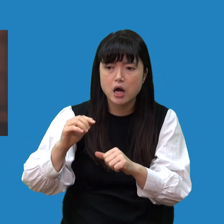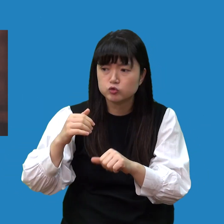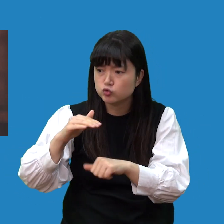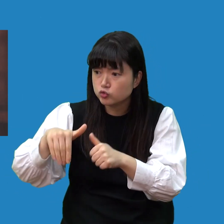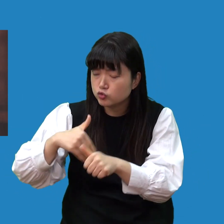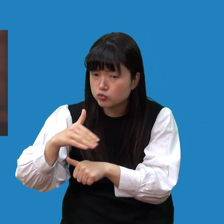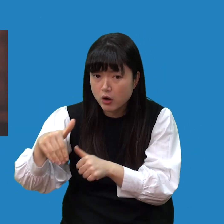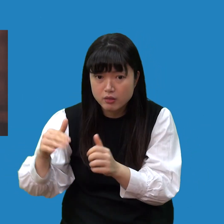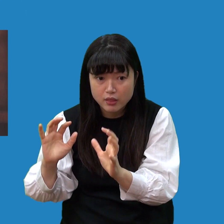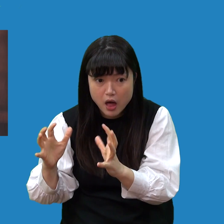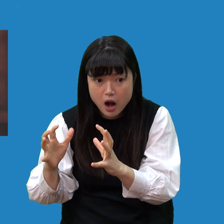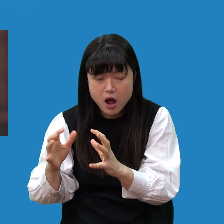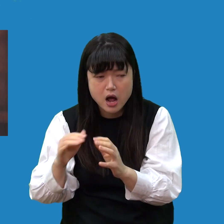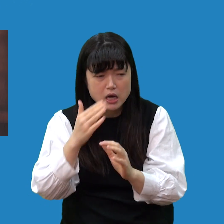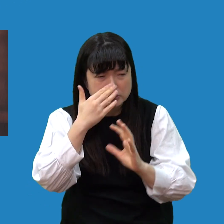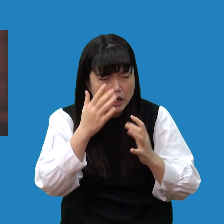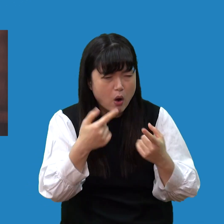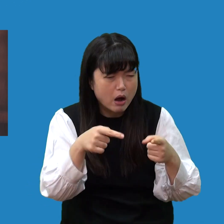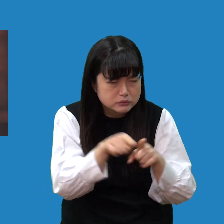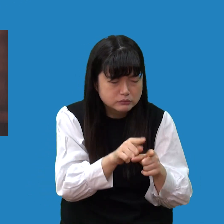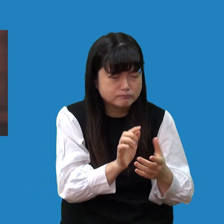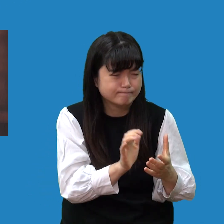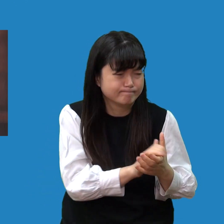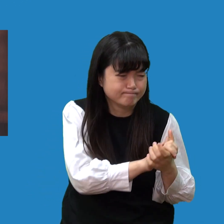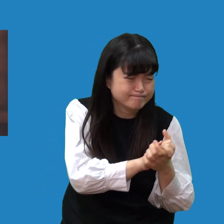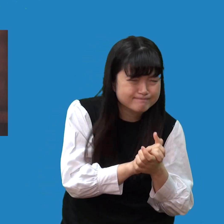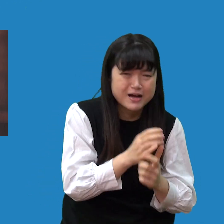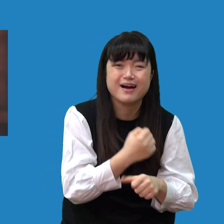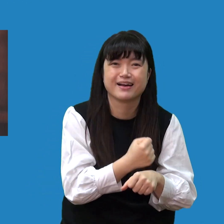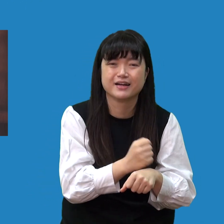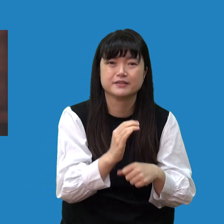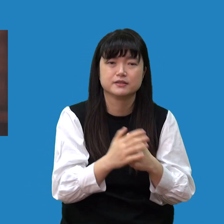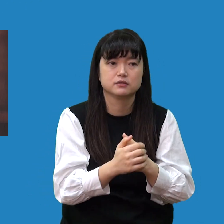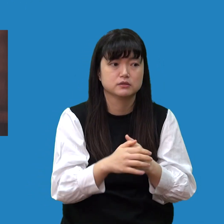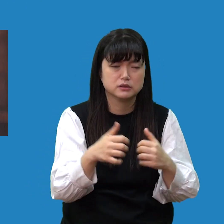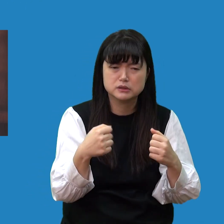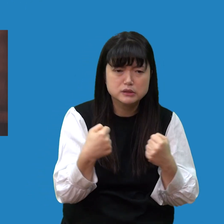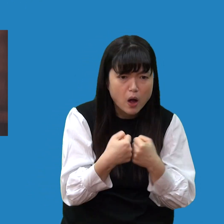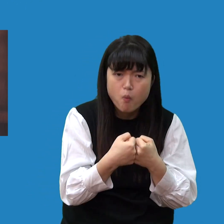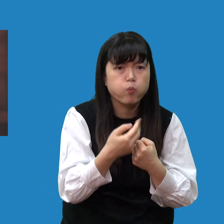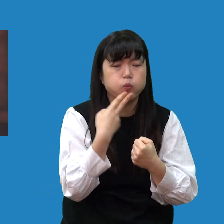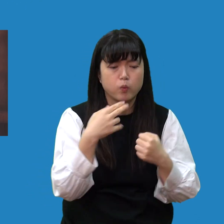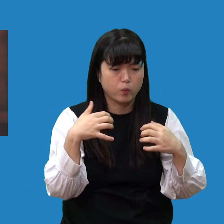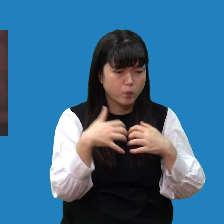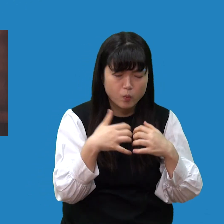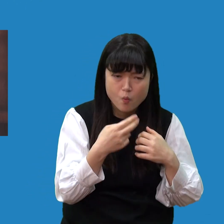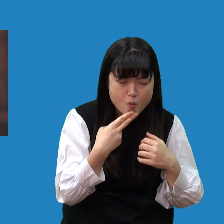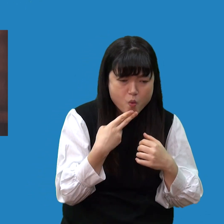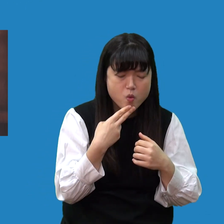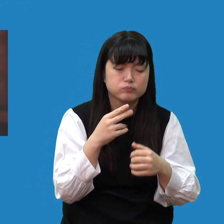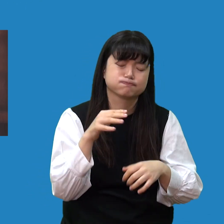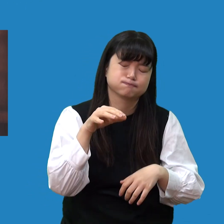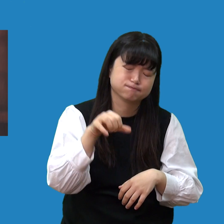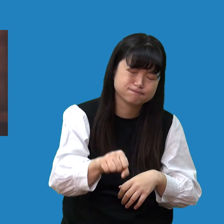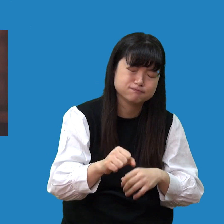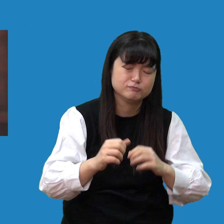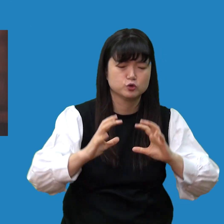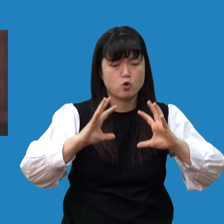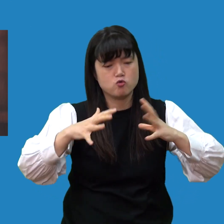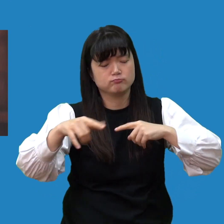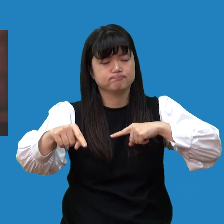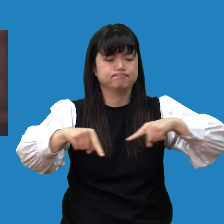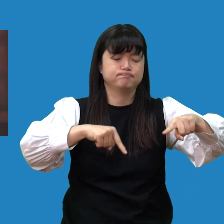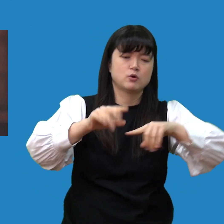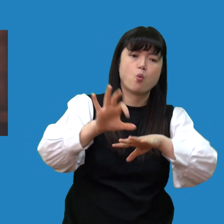자발적으로 이스라엘과 평화를 하게 만든 것입니다. 그는 싸우지 않고 정복하여 열국을